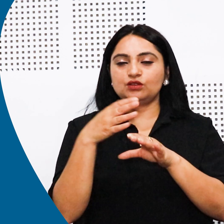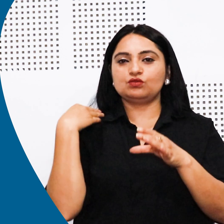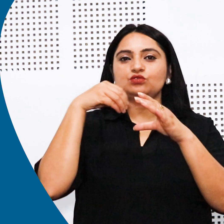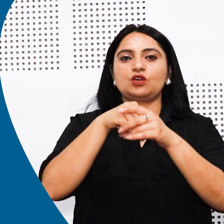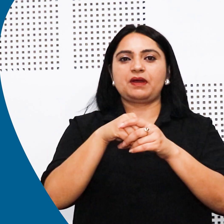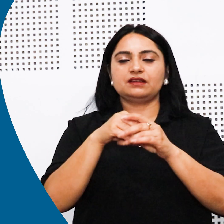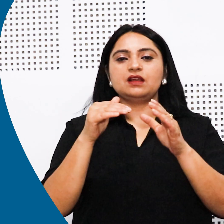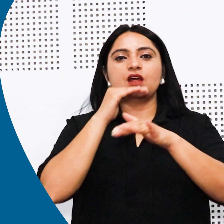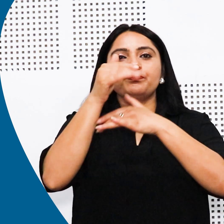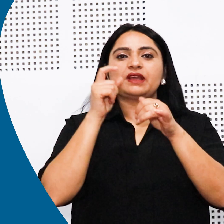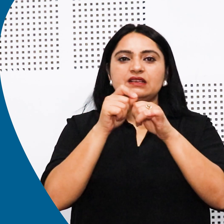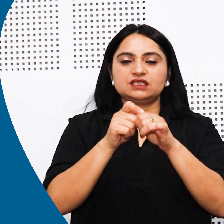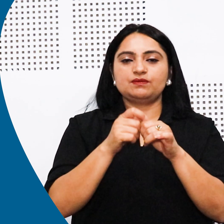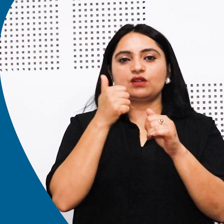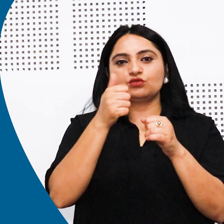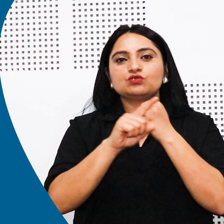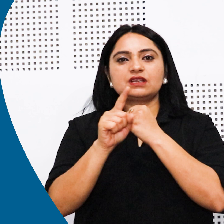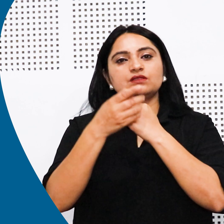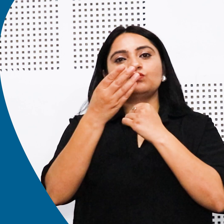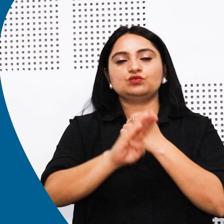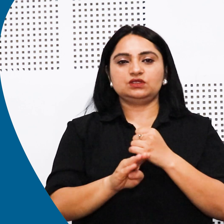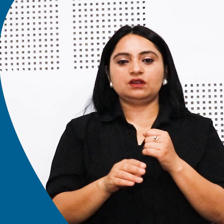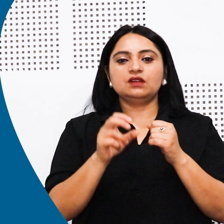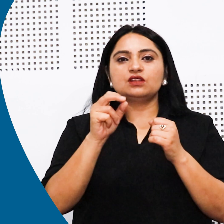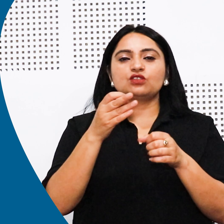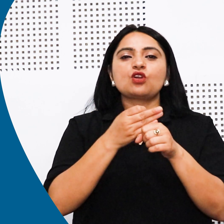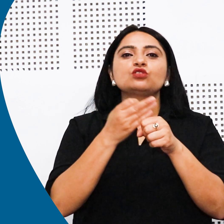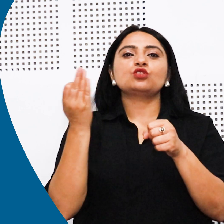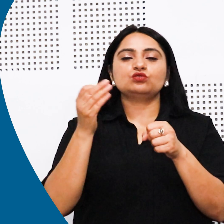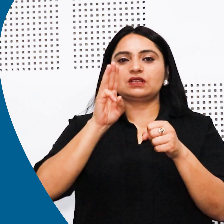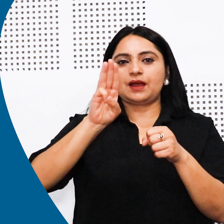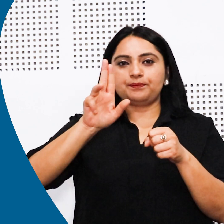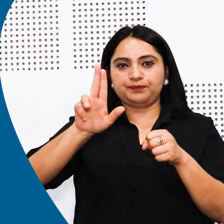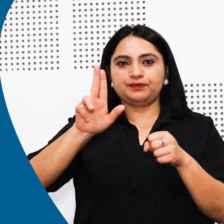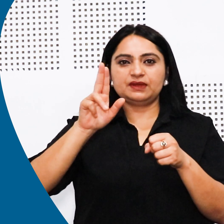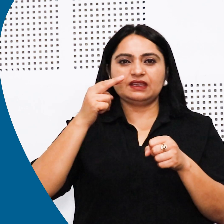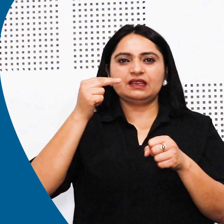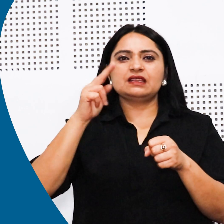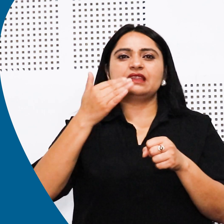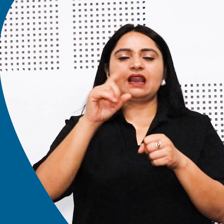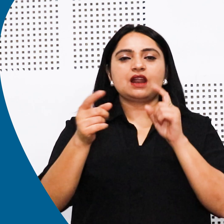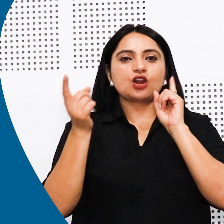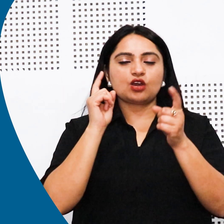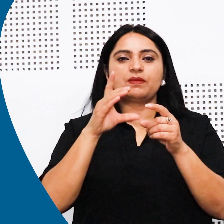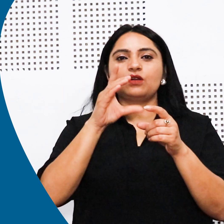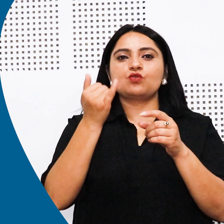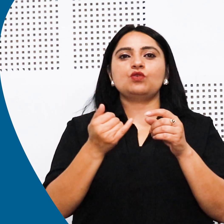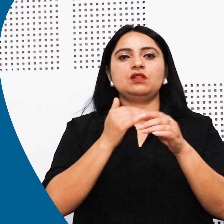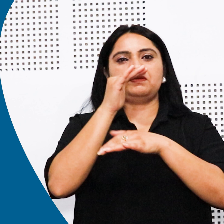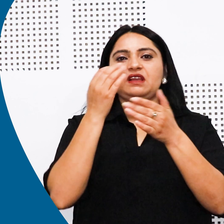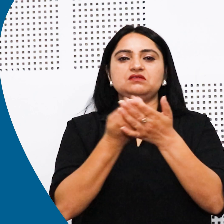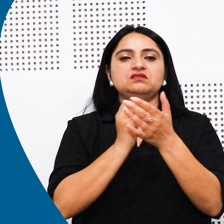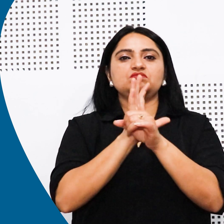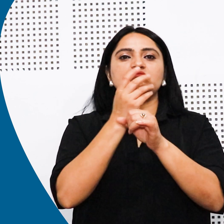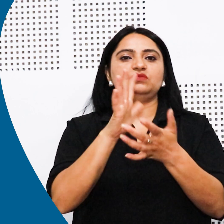सहभागिता विकास निर्माण तथा सुशासनमा हुन्छ। तर धनुषाको मिथिला नगरपालिकामा भने टोल विकास संस्था सक्रिय